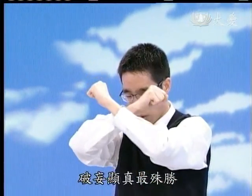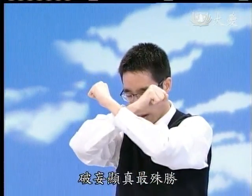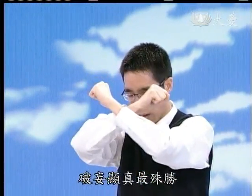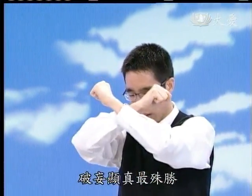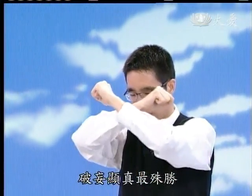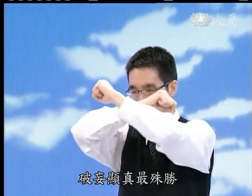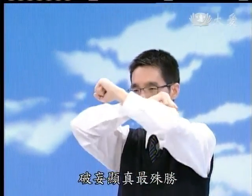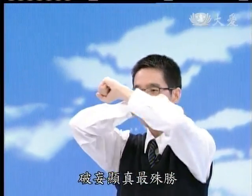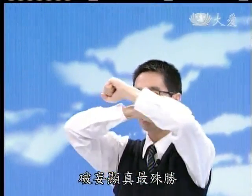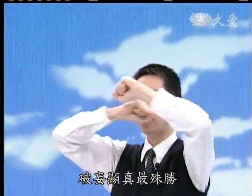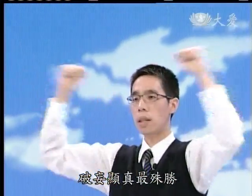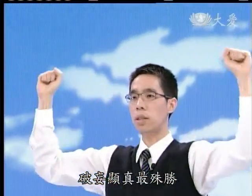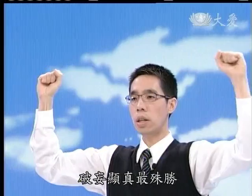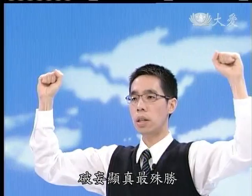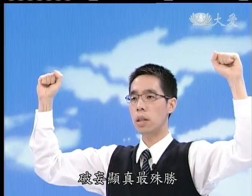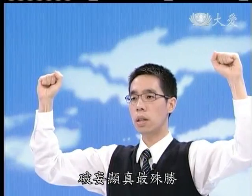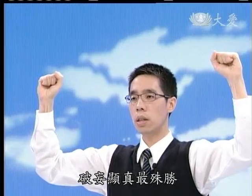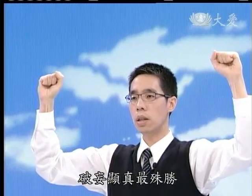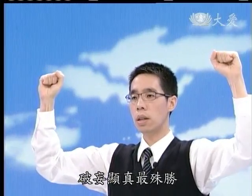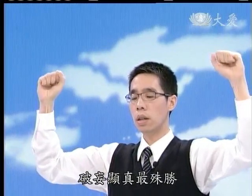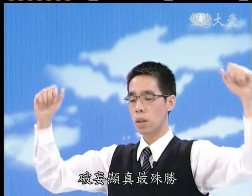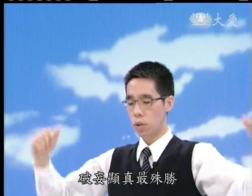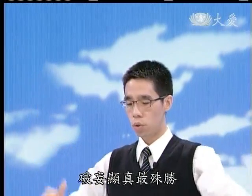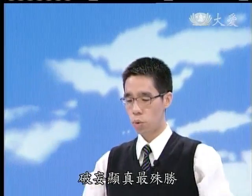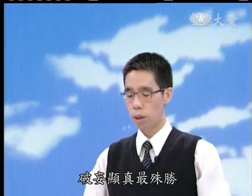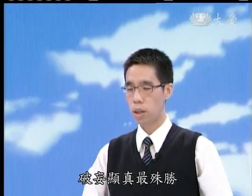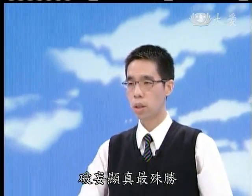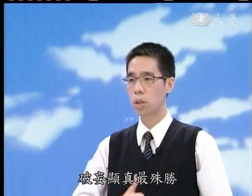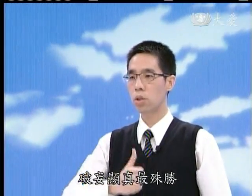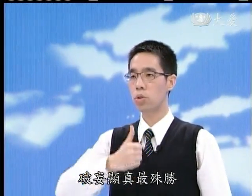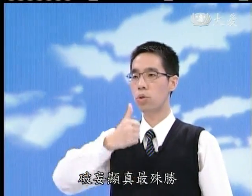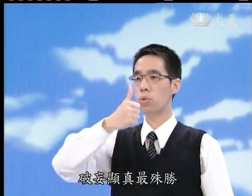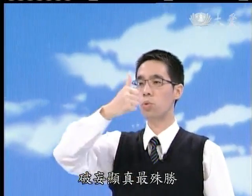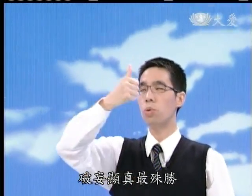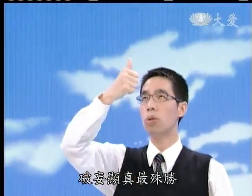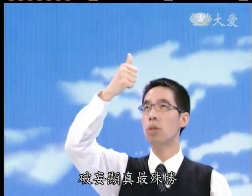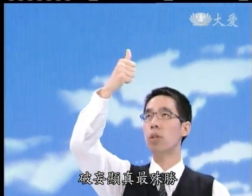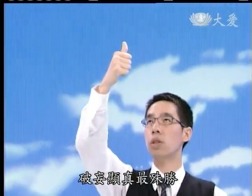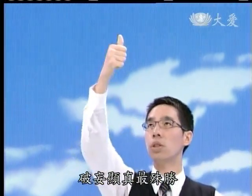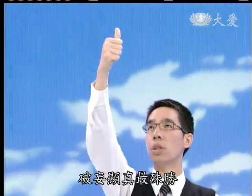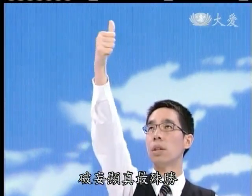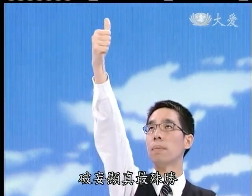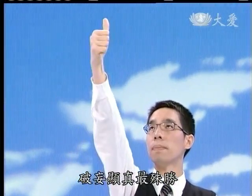妄显真最殊胜。